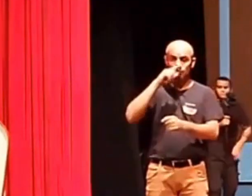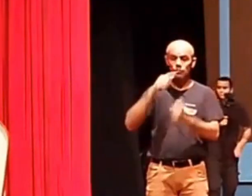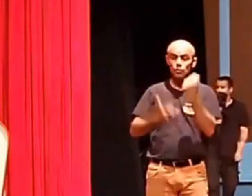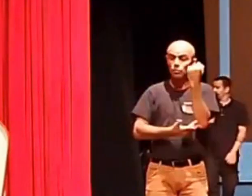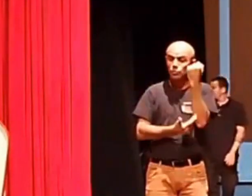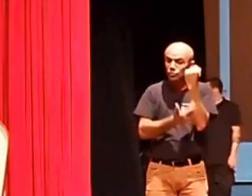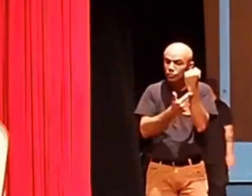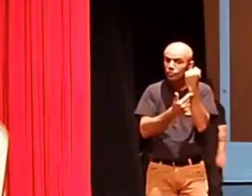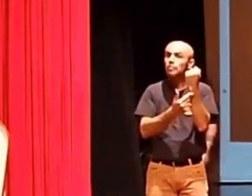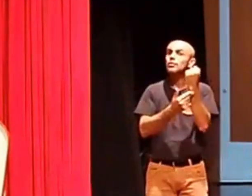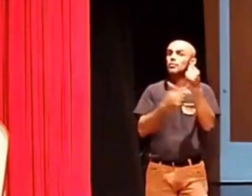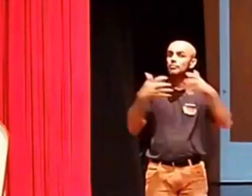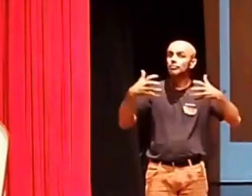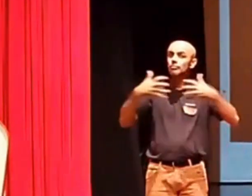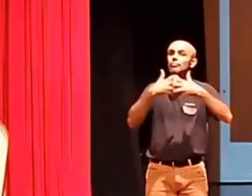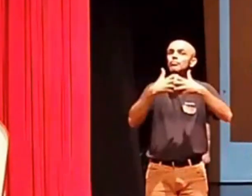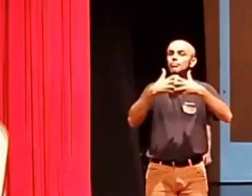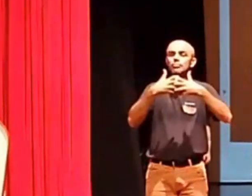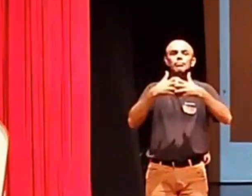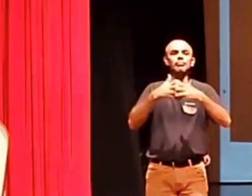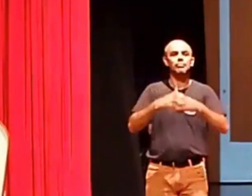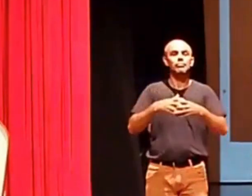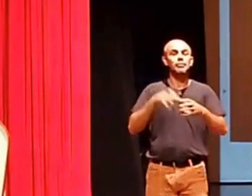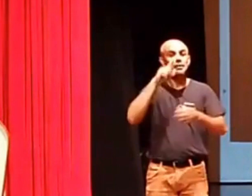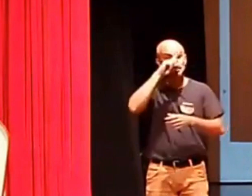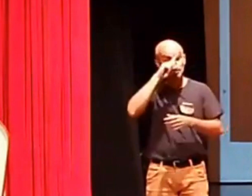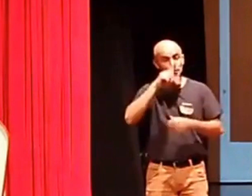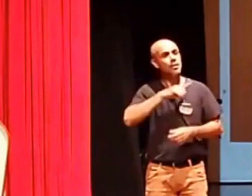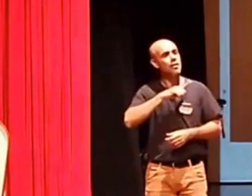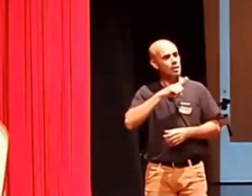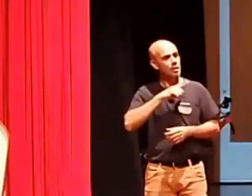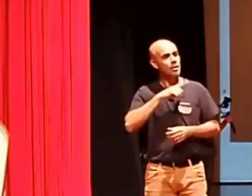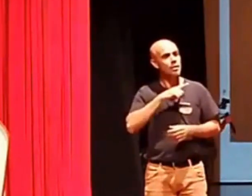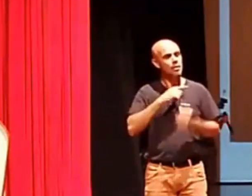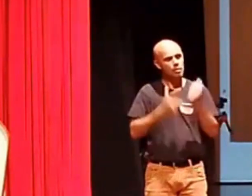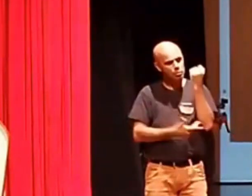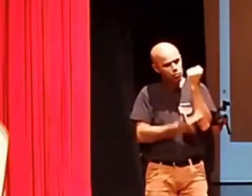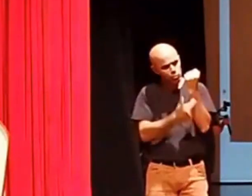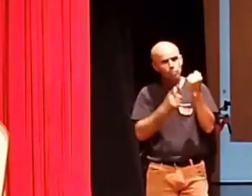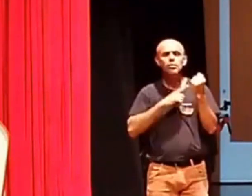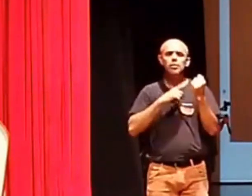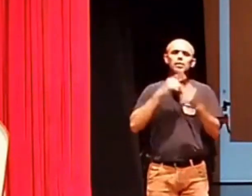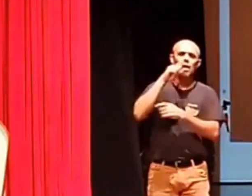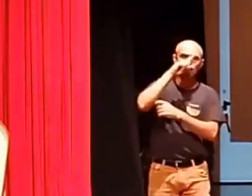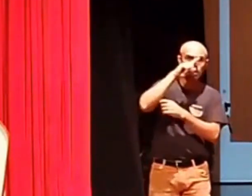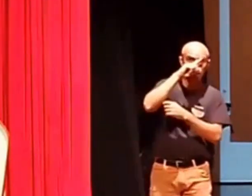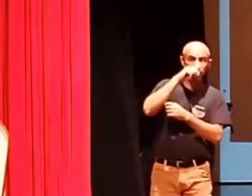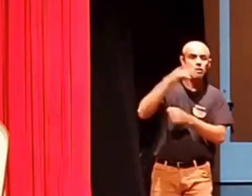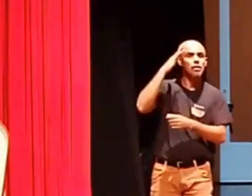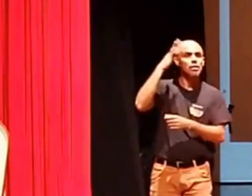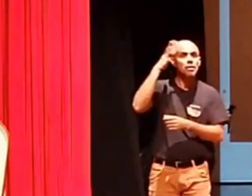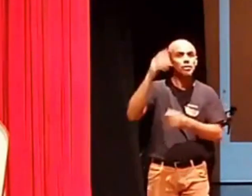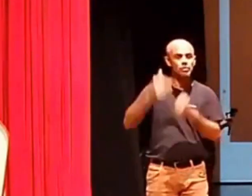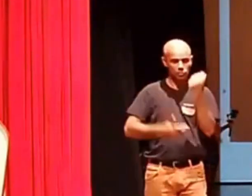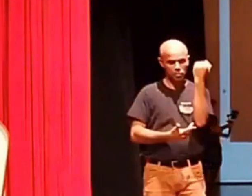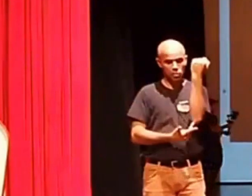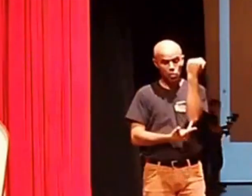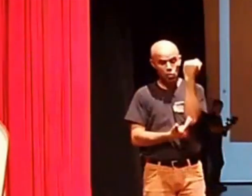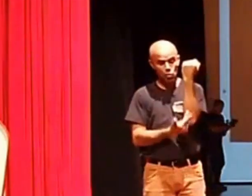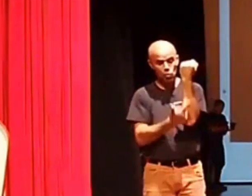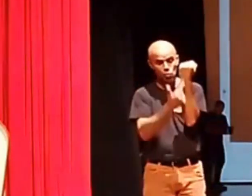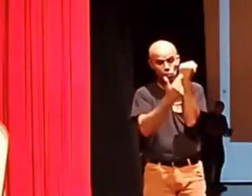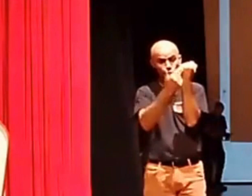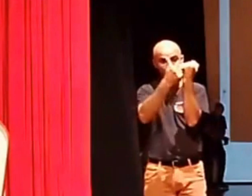uma cirurgia muito complexa e com seus riscos. Porque todo procedimento cirúrgico tem os seus riscos. Agora, você imagina abrir uma coluna de